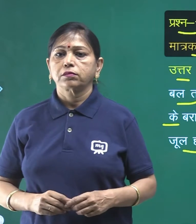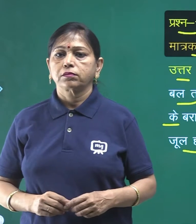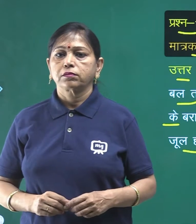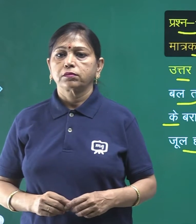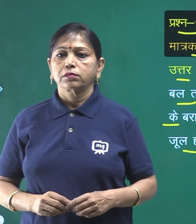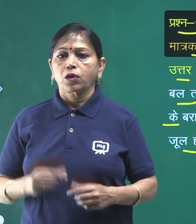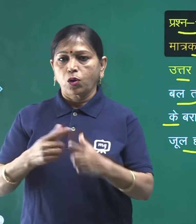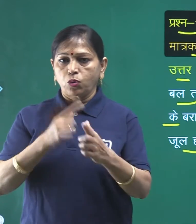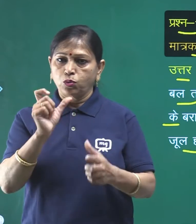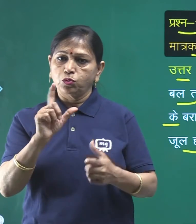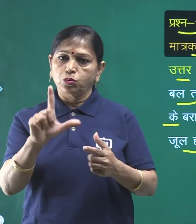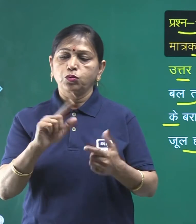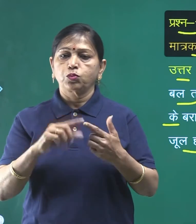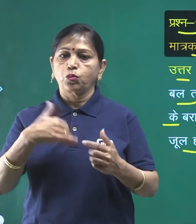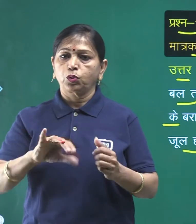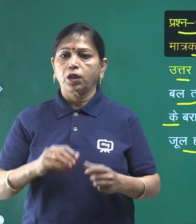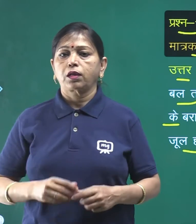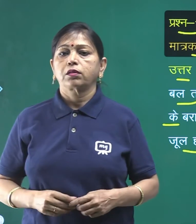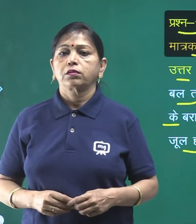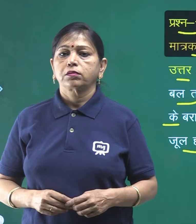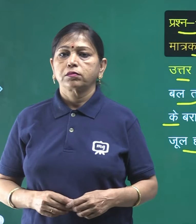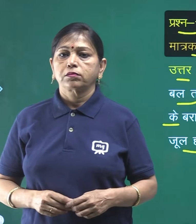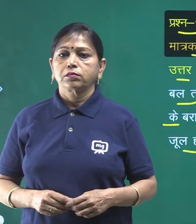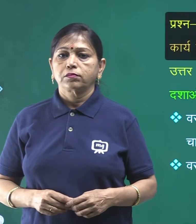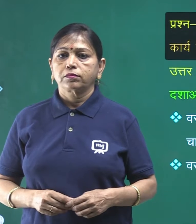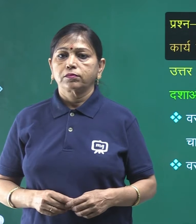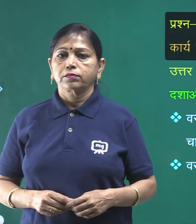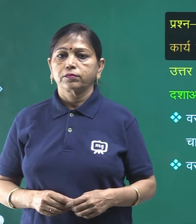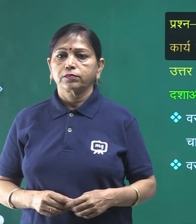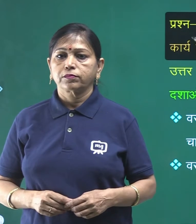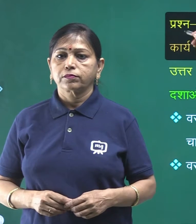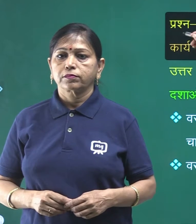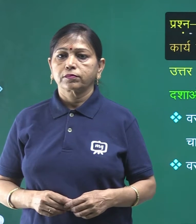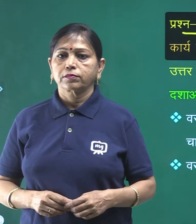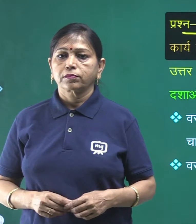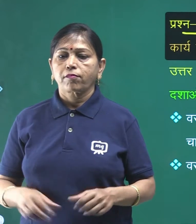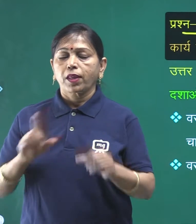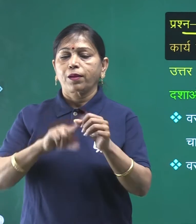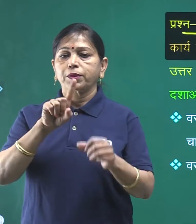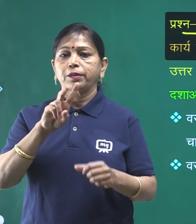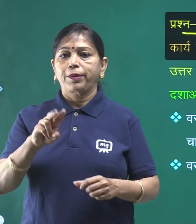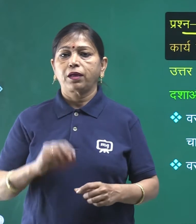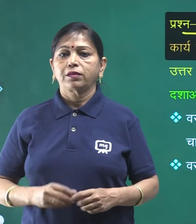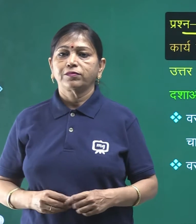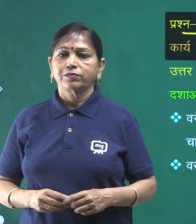जूल होता है। प्रश्न